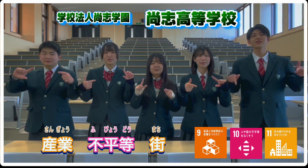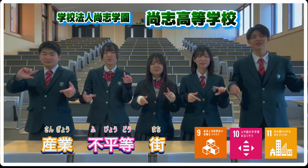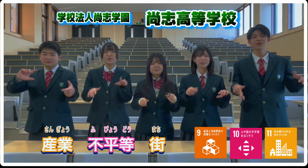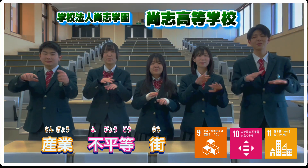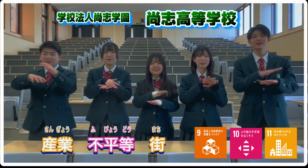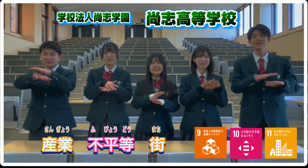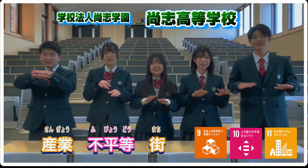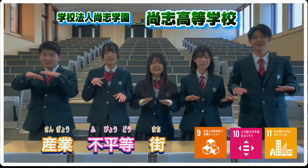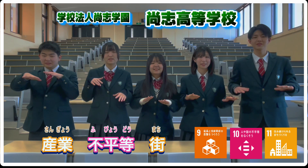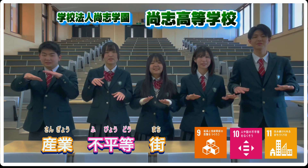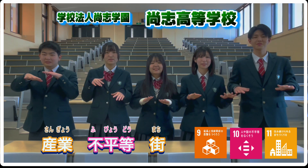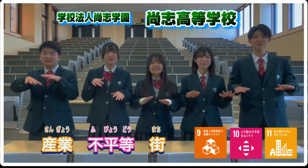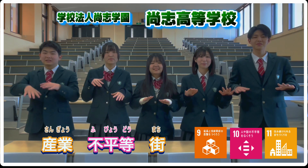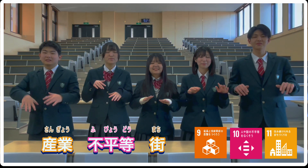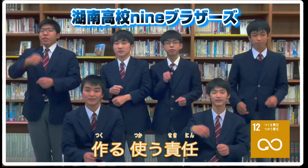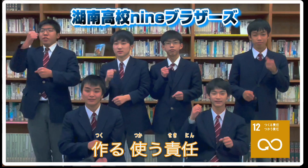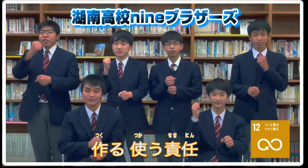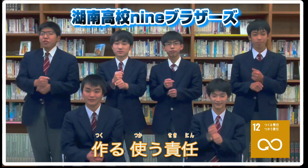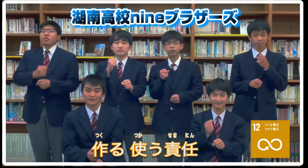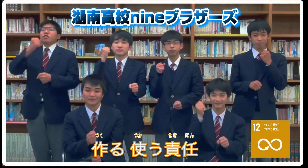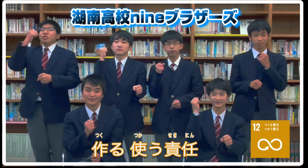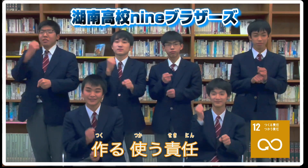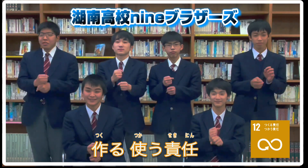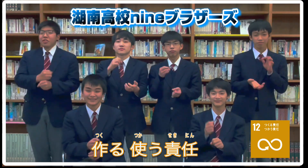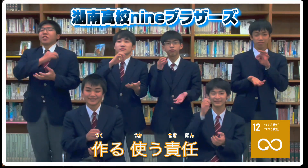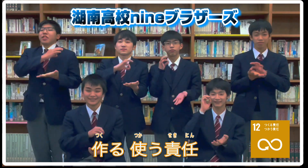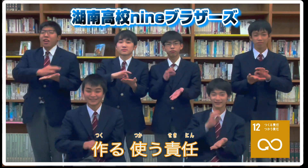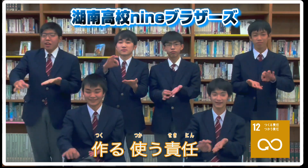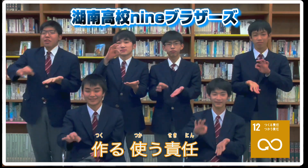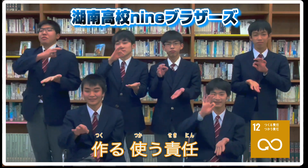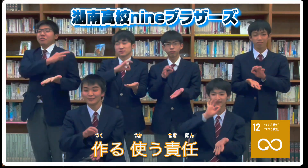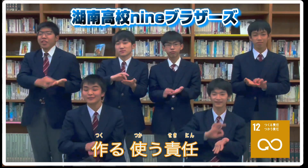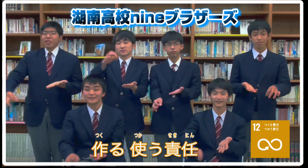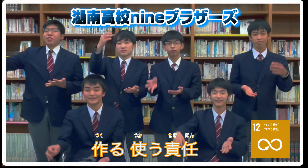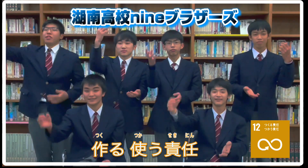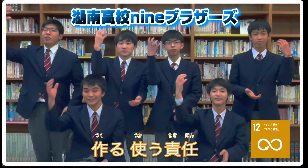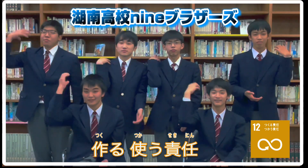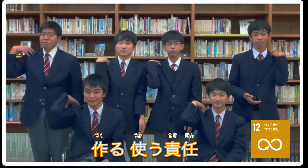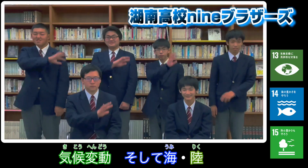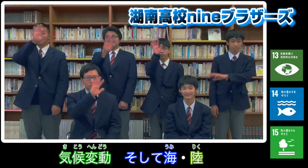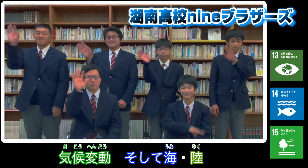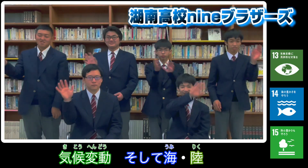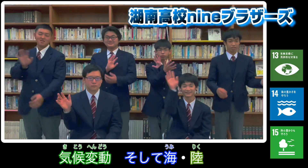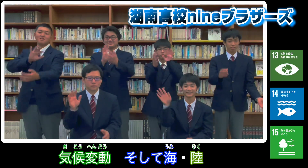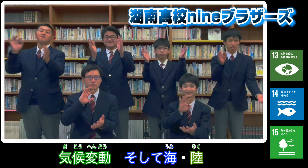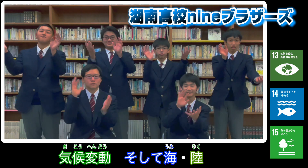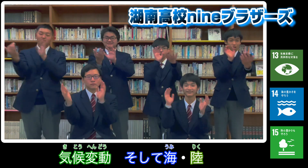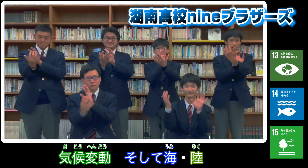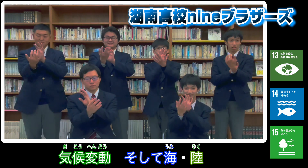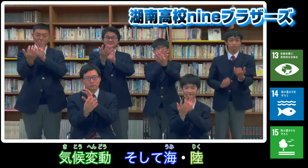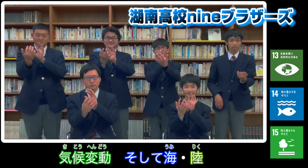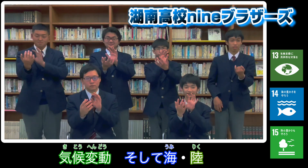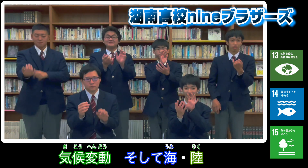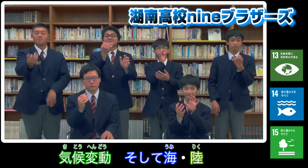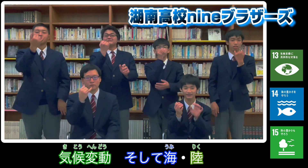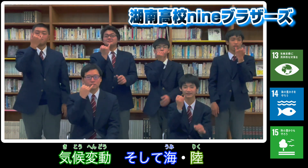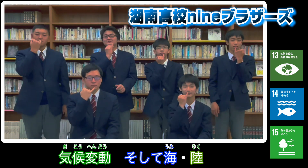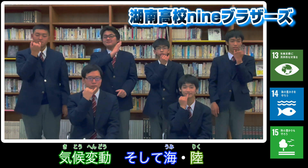等町、 作る使う責任気候変動、そして